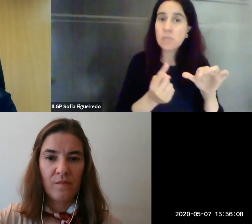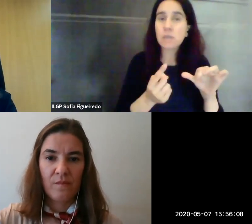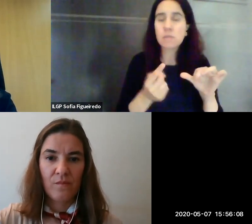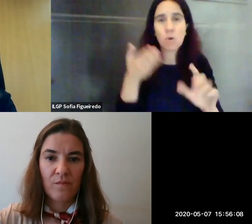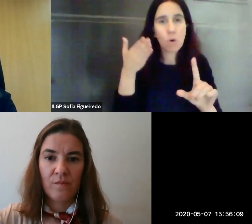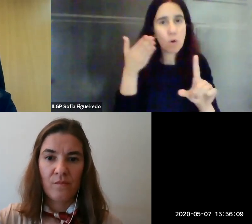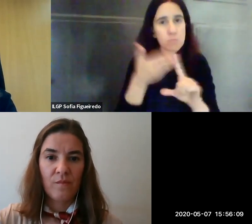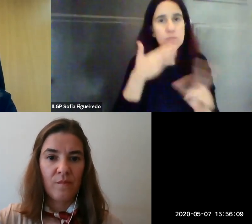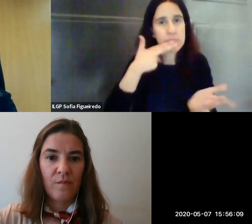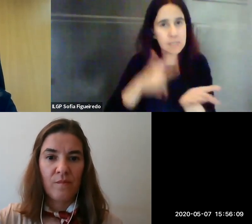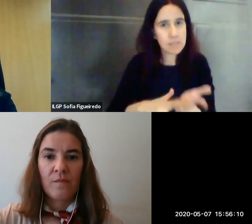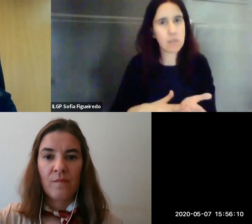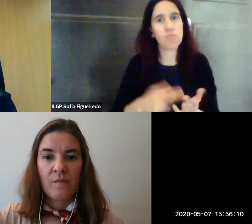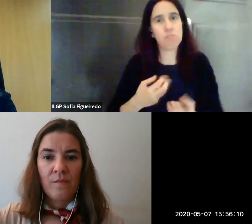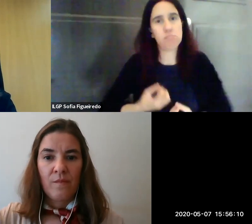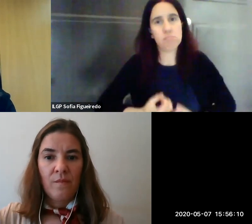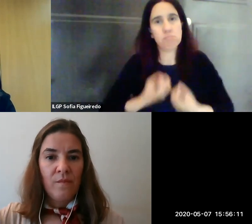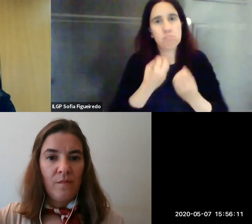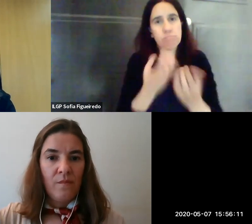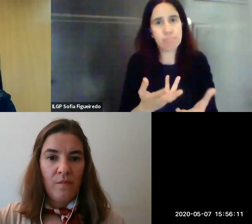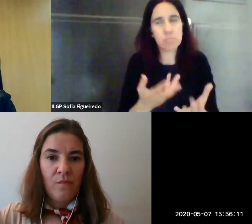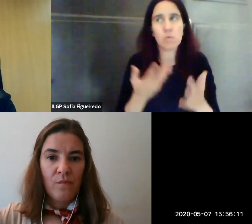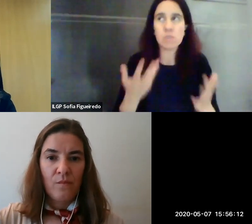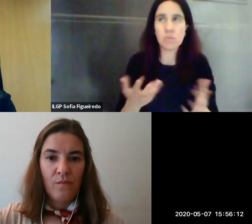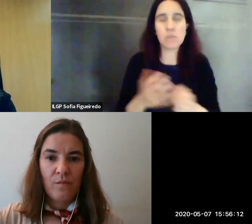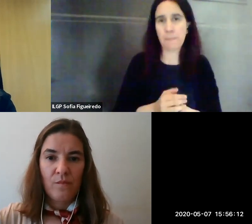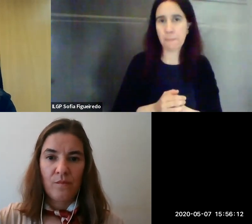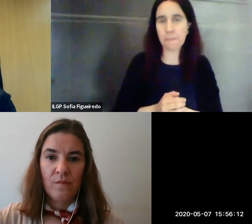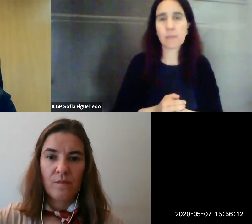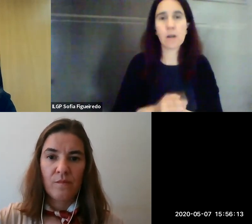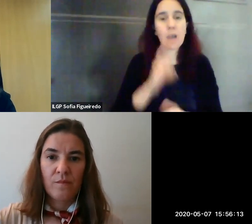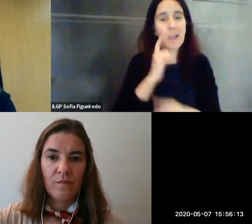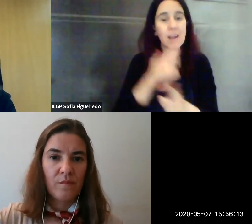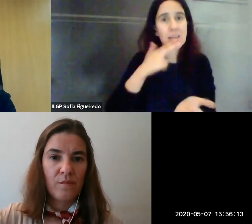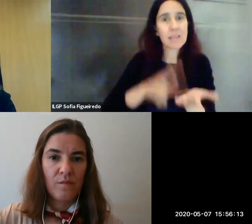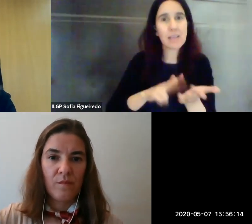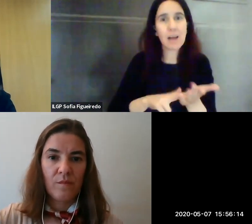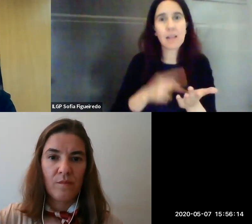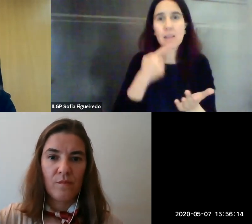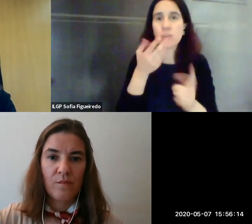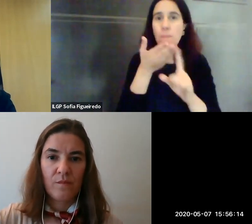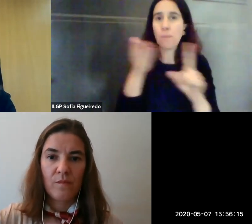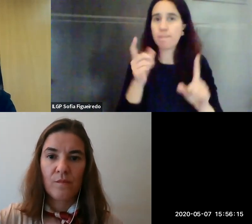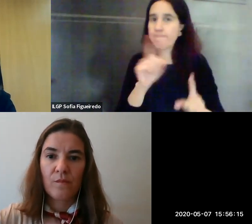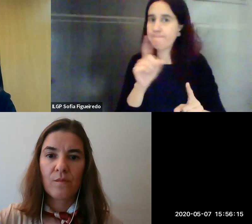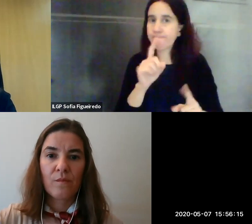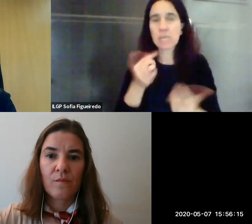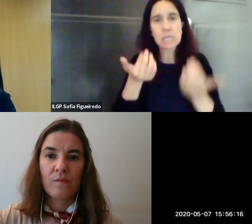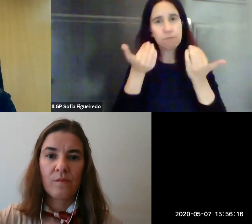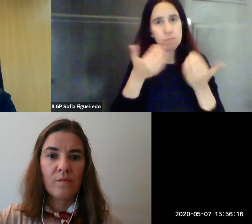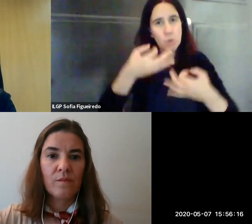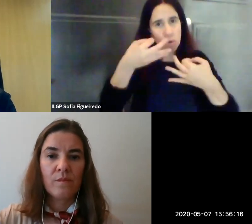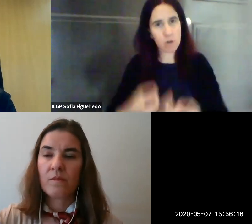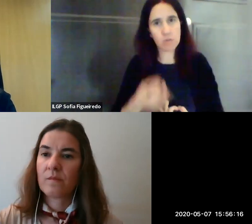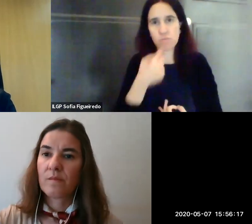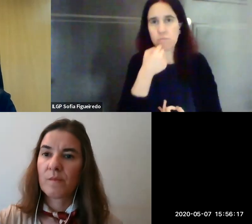objetivas e sinceras, ou seja, não é fugir à realidade, a informação tem que ser honesta, não